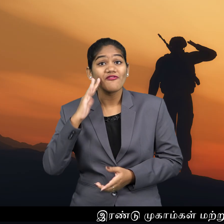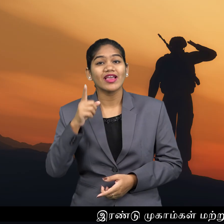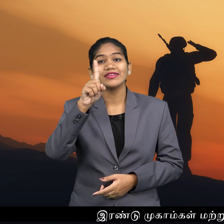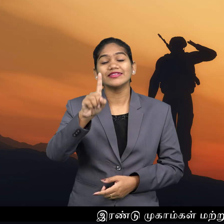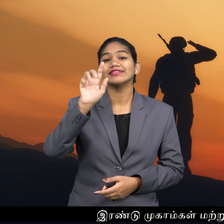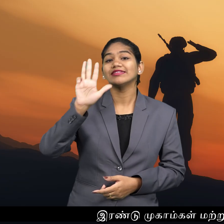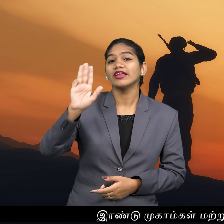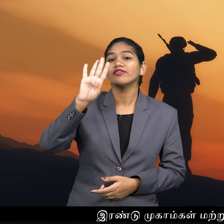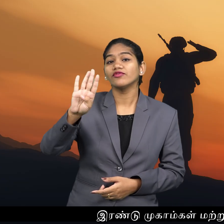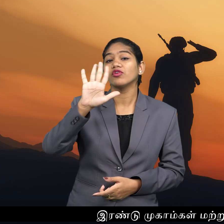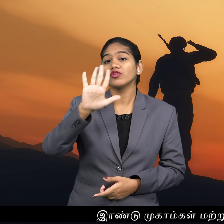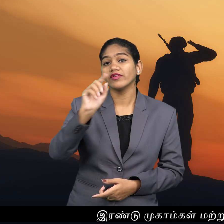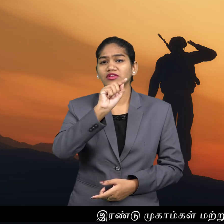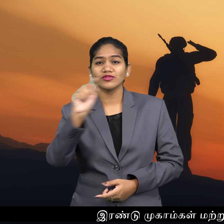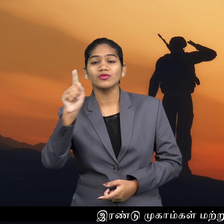1945 முதல்